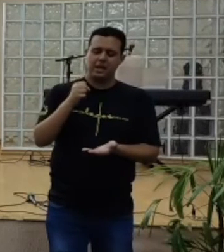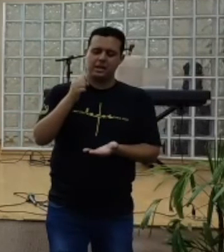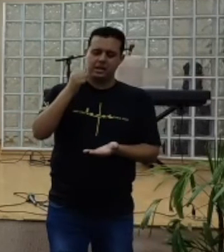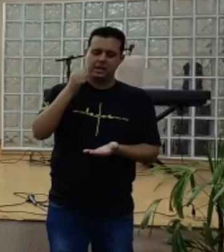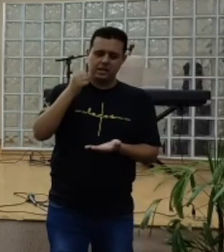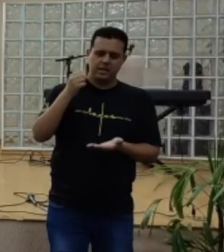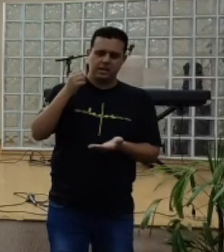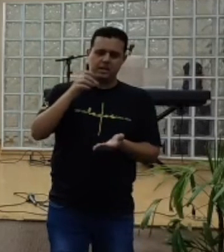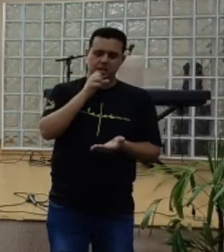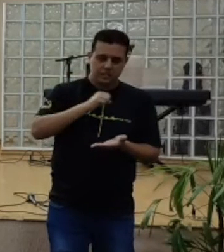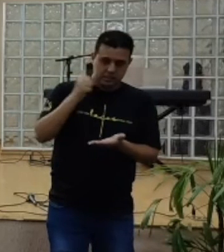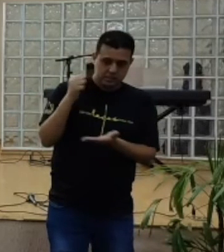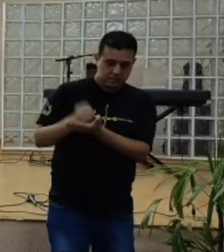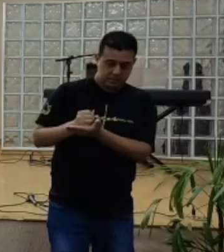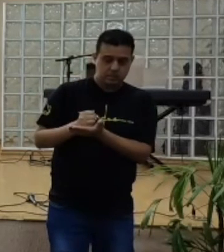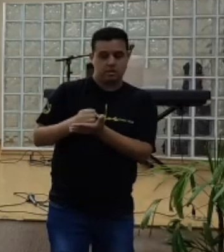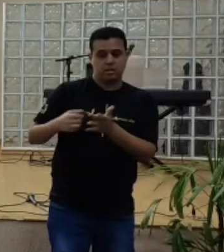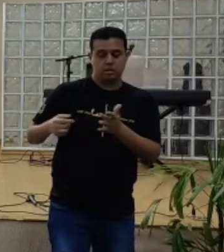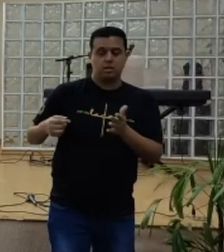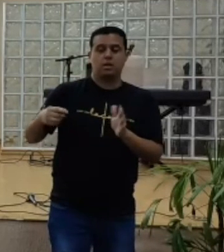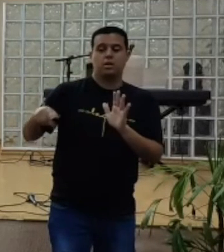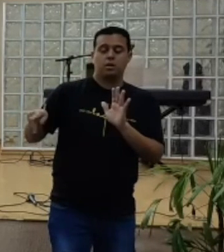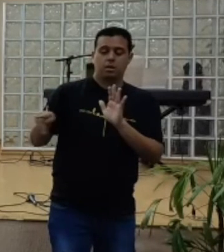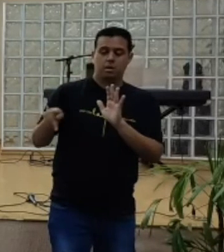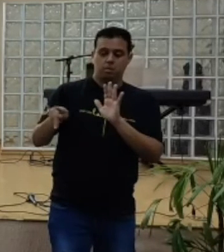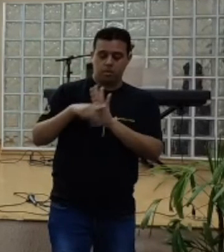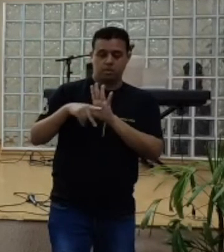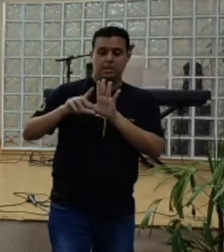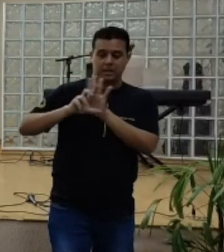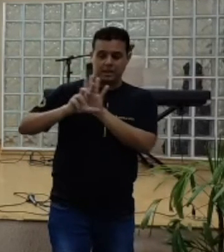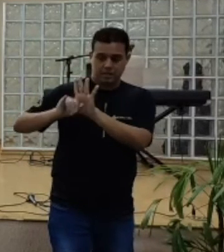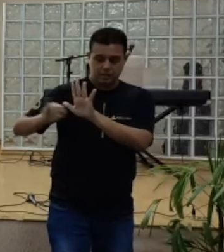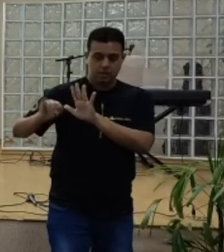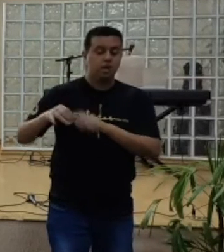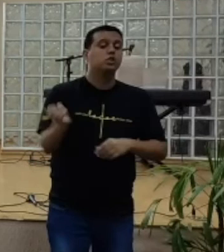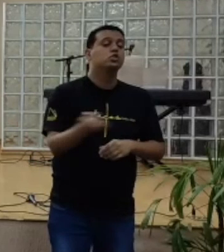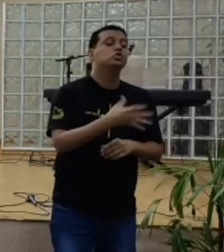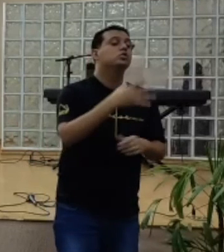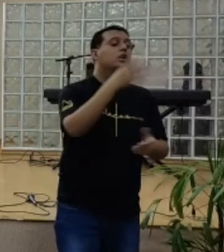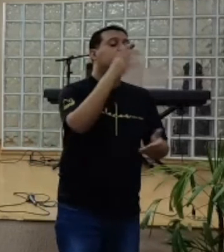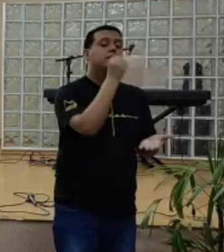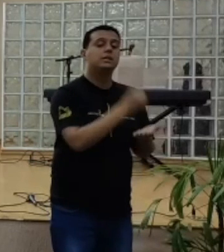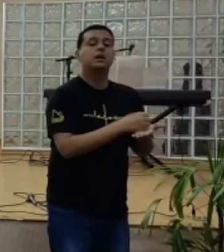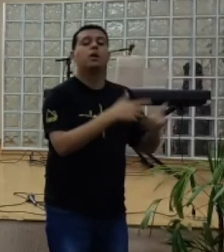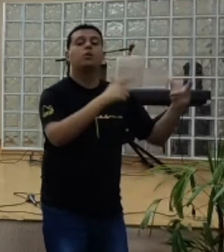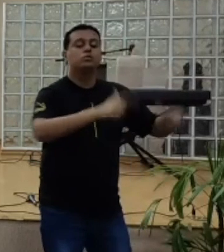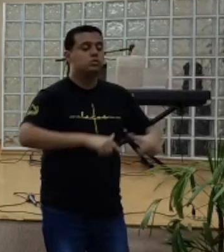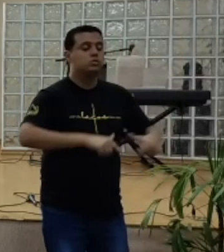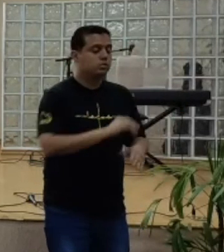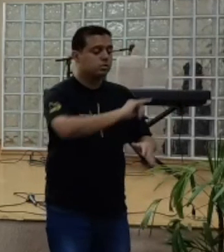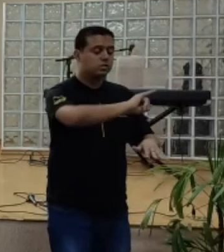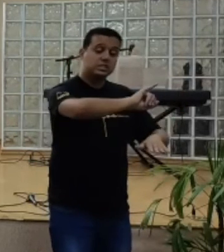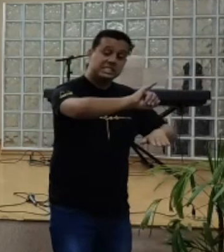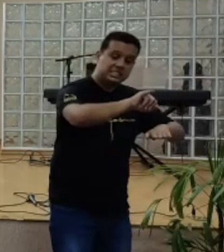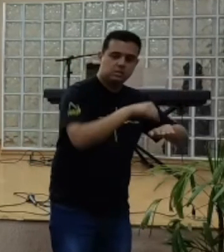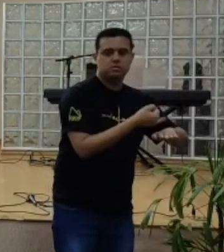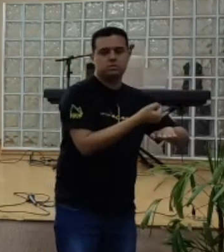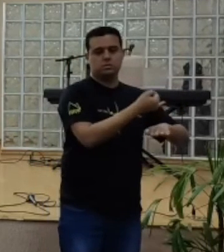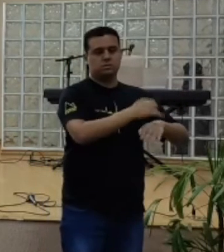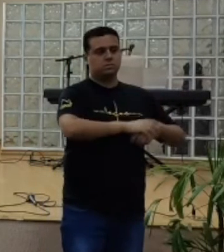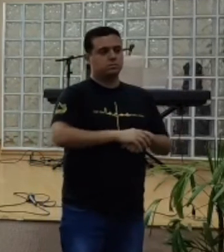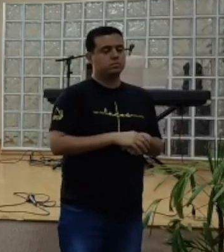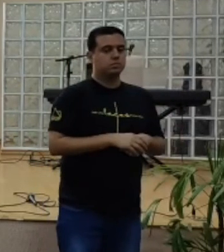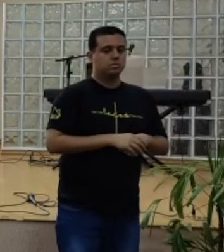nova aliança é feita em Jerusalém. Então, ele começa a contrastar. Uma é baseada na lei, a